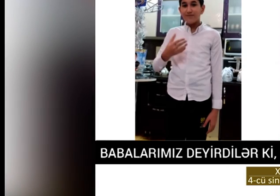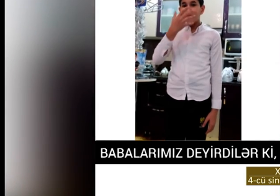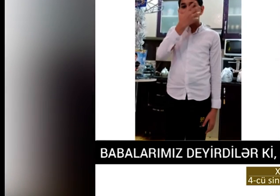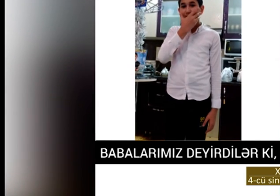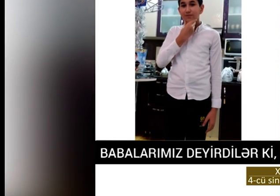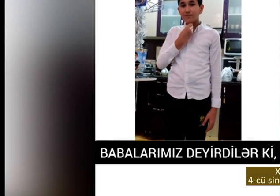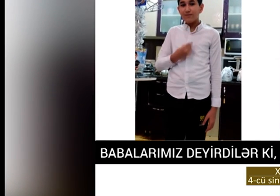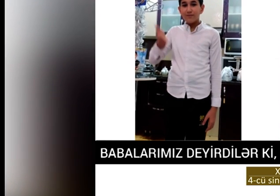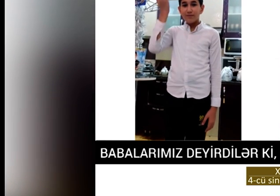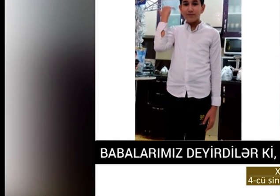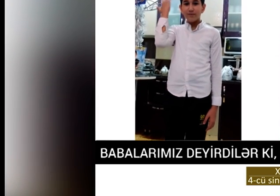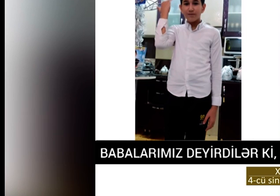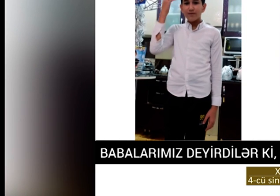Babalarımız deyirdilər ki,